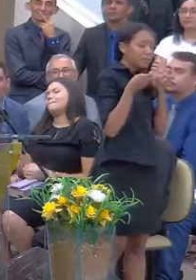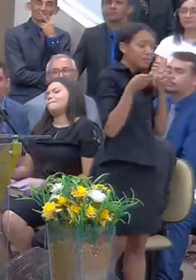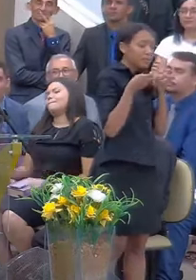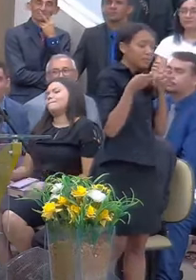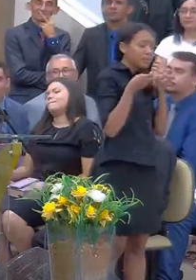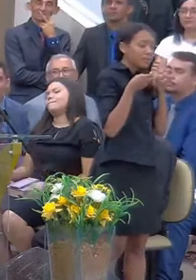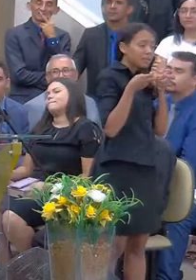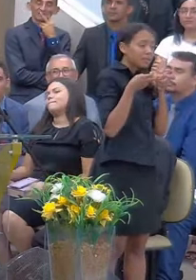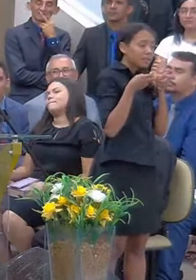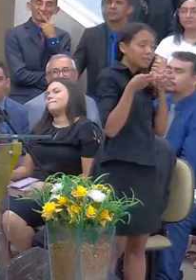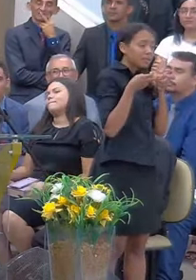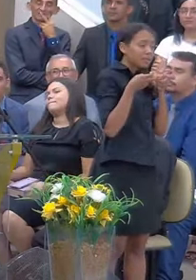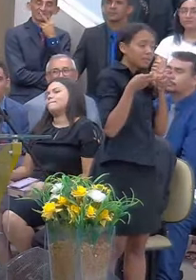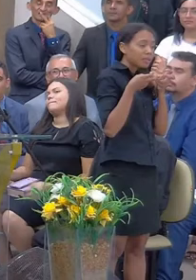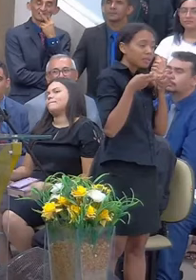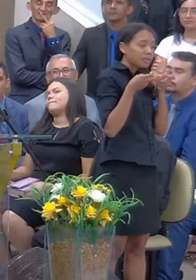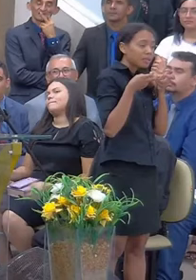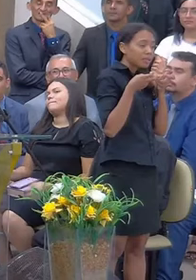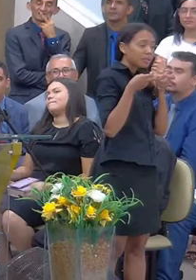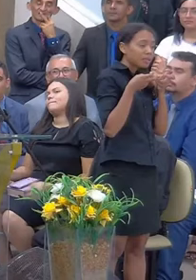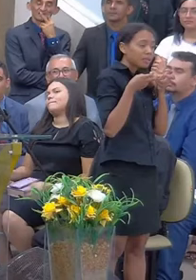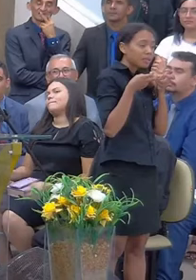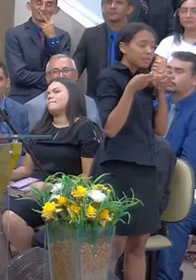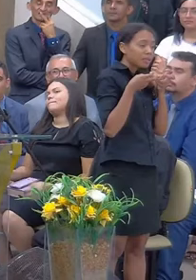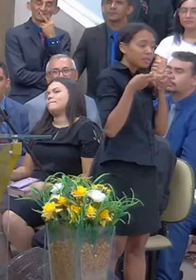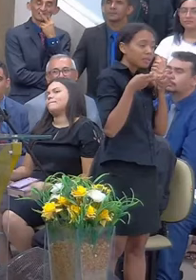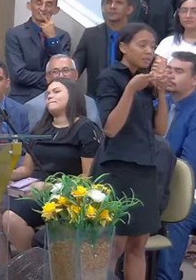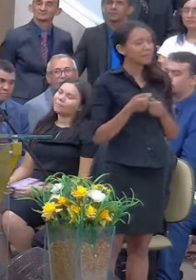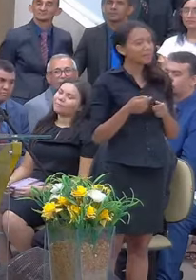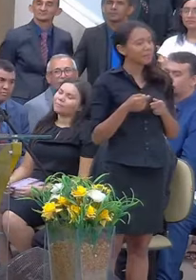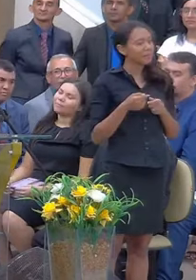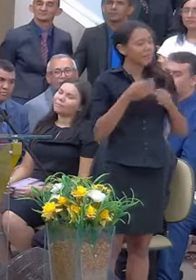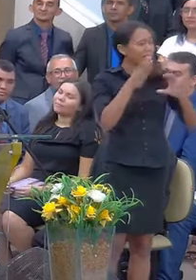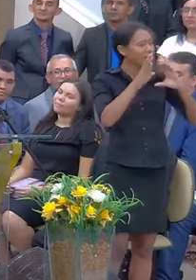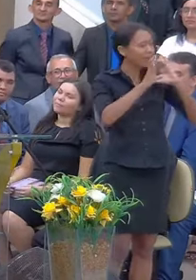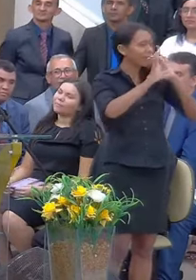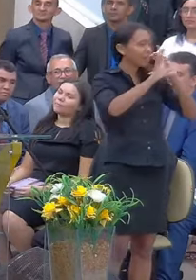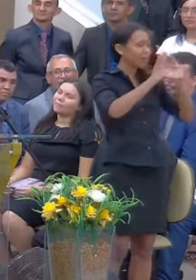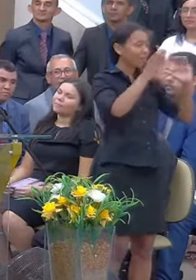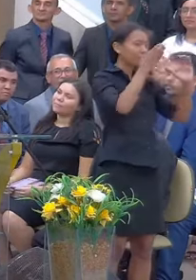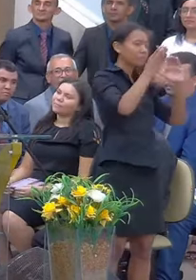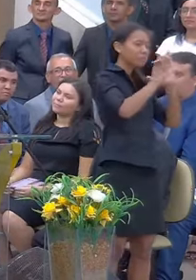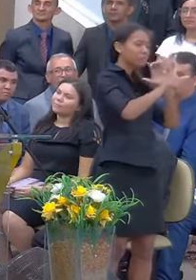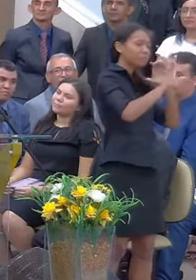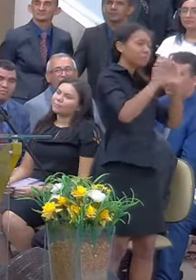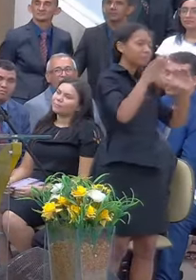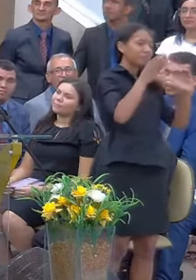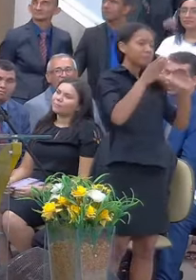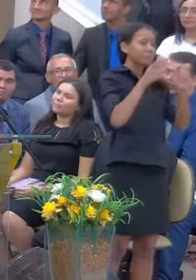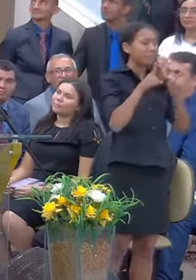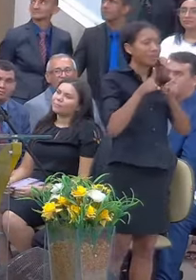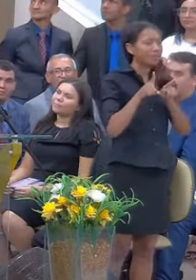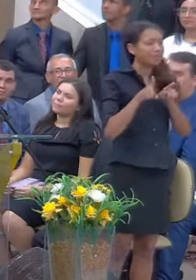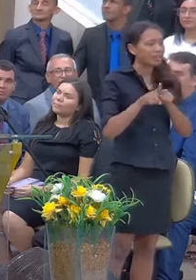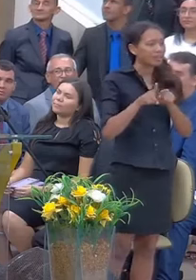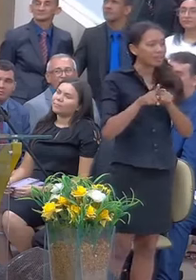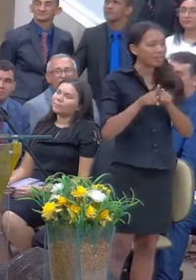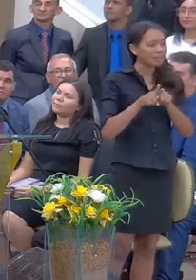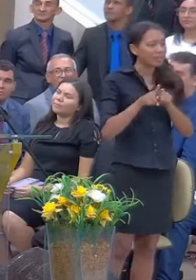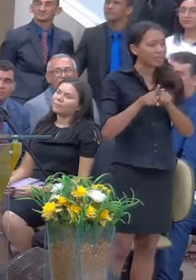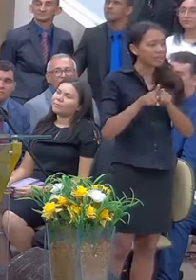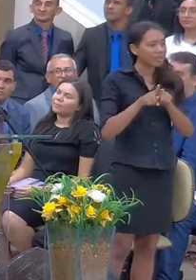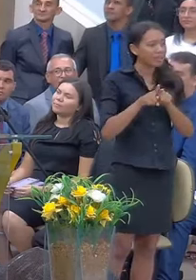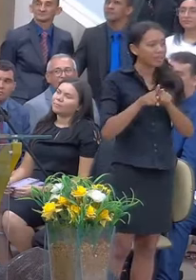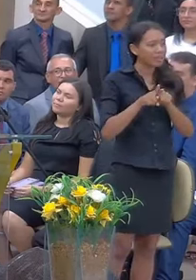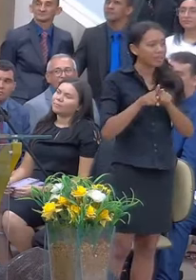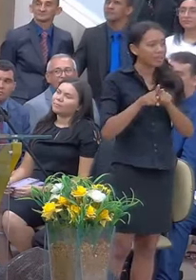Olha como eles estão sorrindo. Olha como eles estão cantando. Se dizia entre as